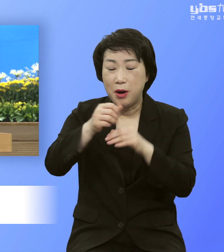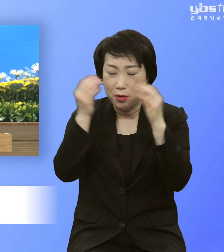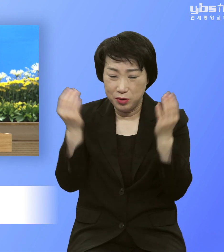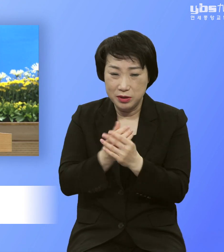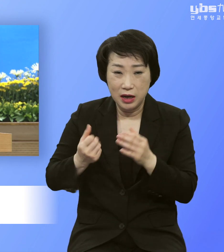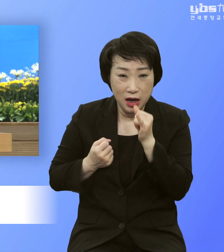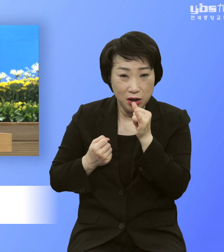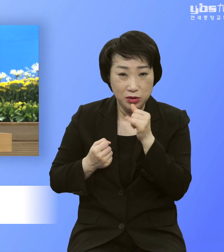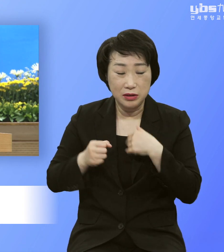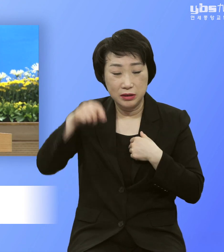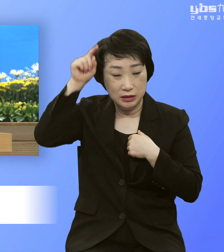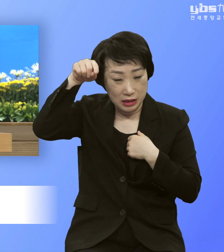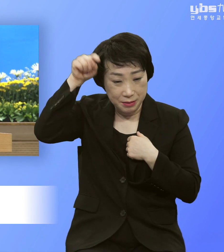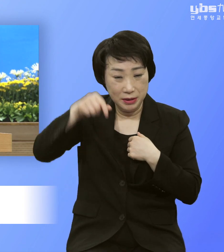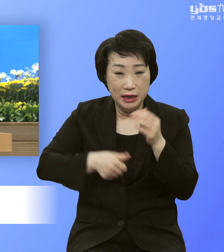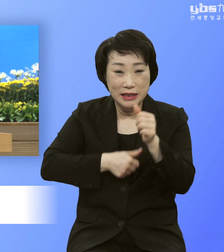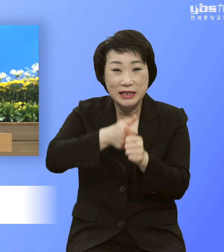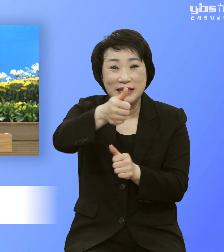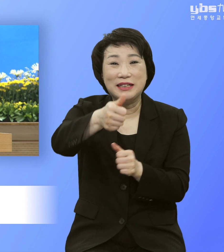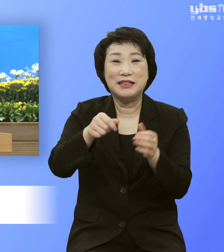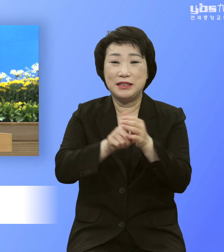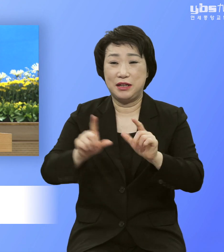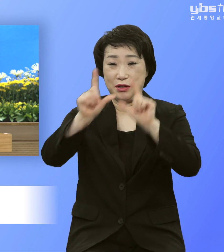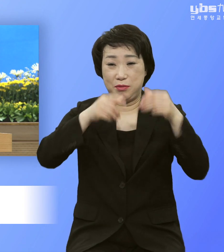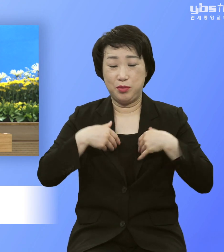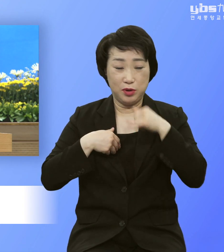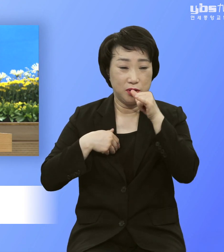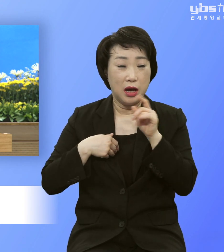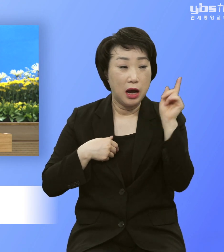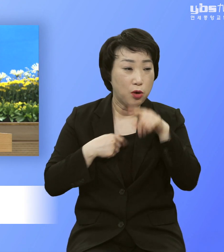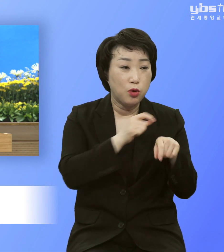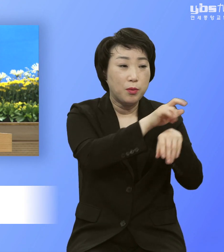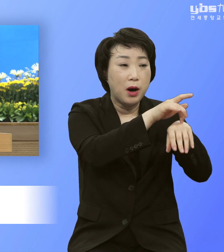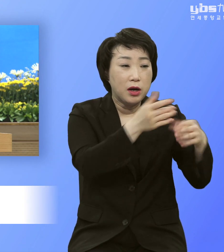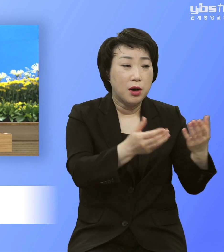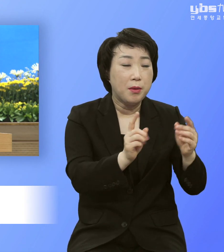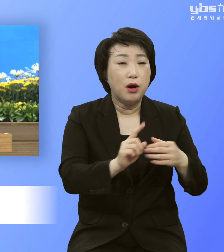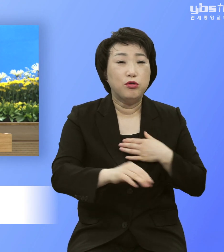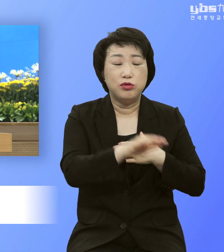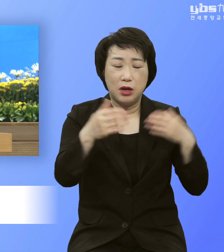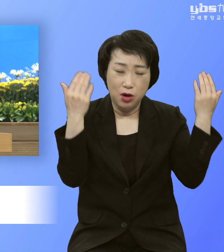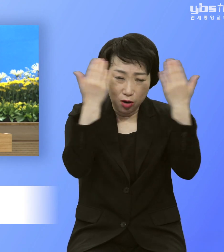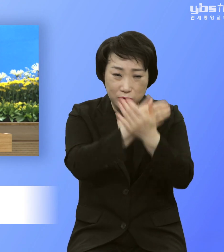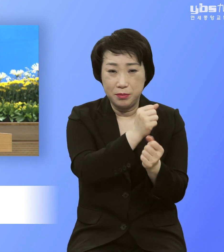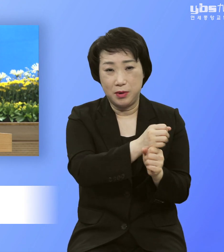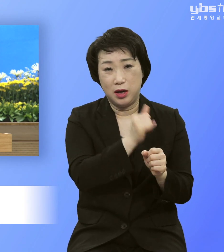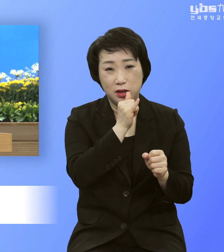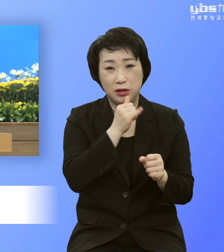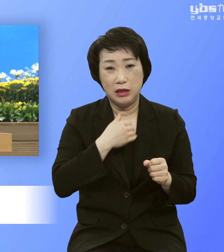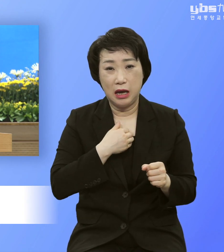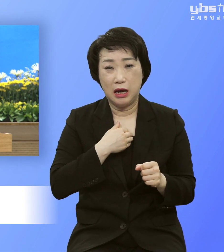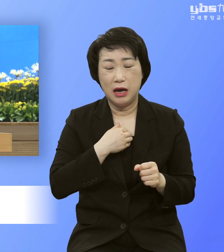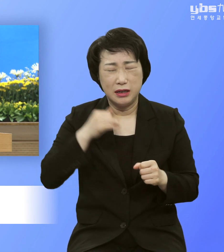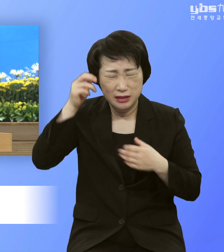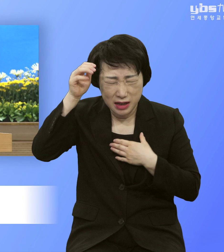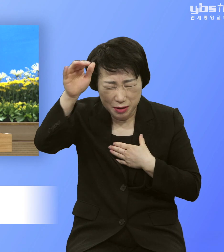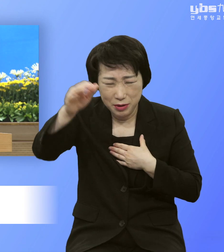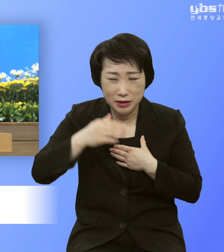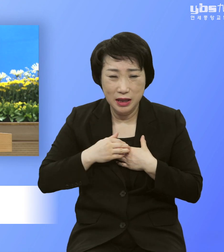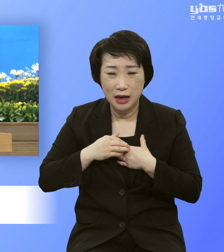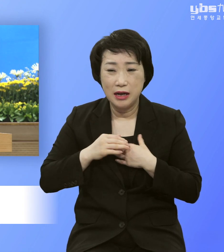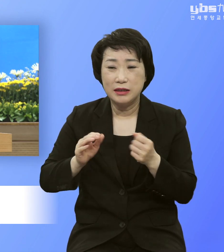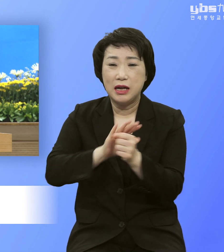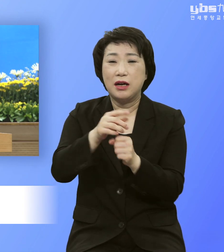온전히 붙잡고 날마다 이기는 신앙생활을 했는데 악한 마귀의 계계는 귀를 가리고 눈을 가립니다. 그렇게 내가 사모하며 그렇게